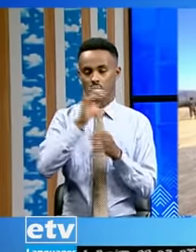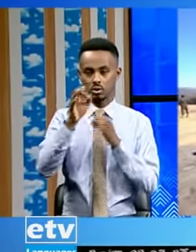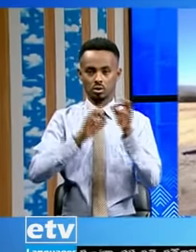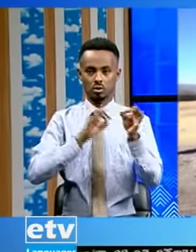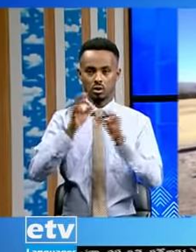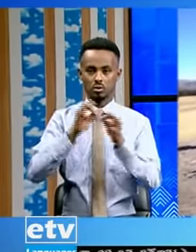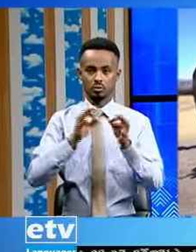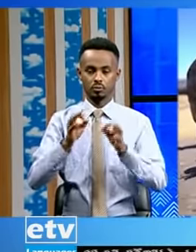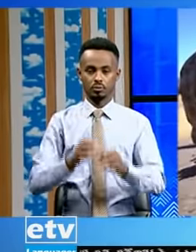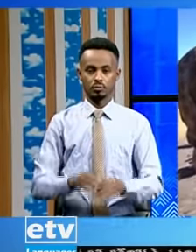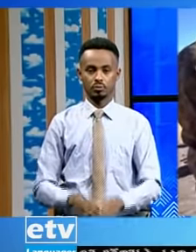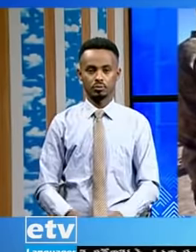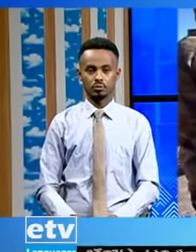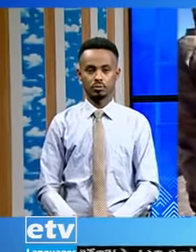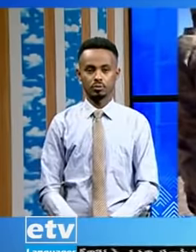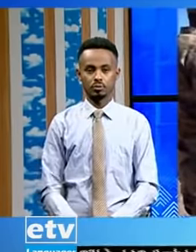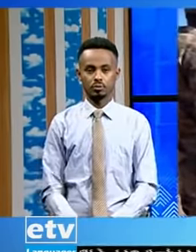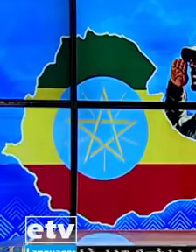አስረድተዋል።